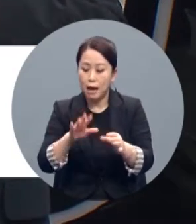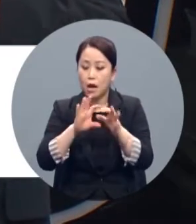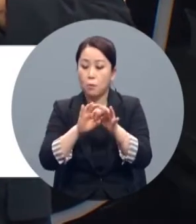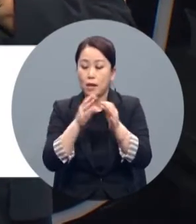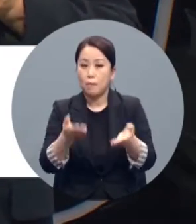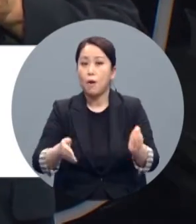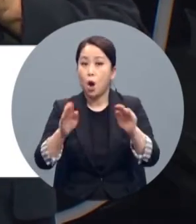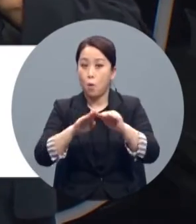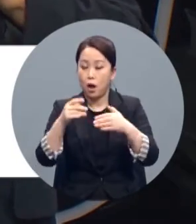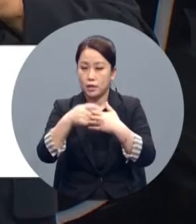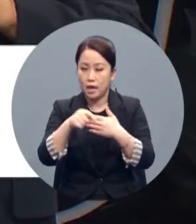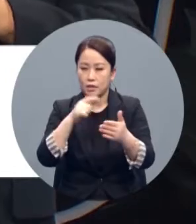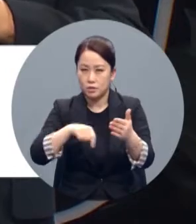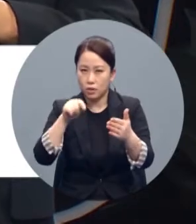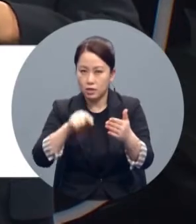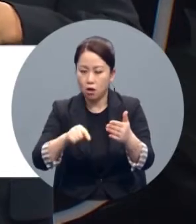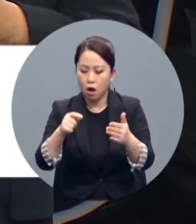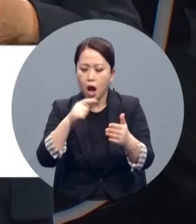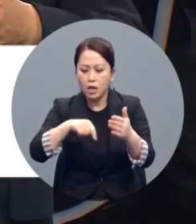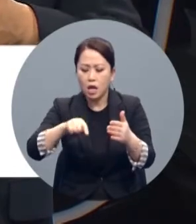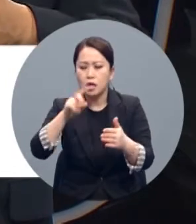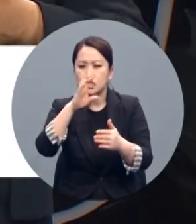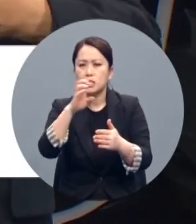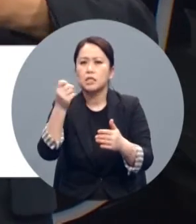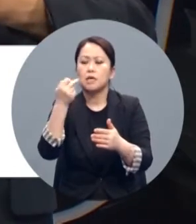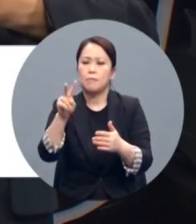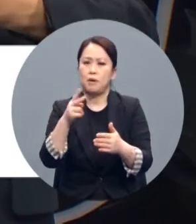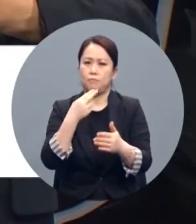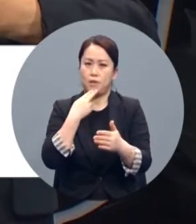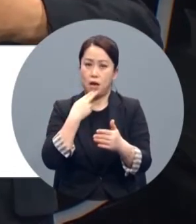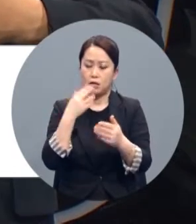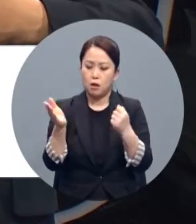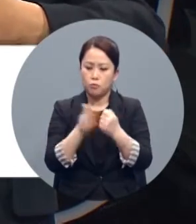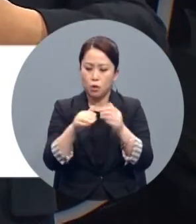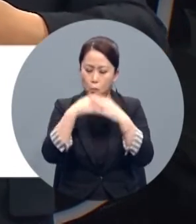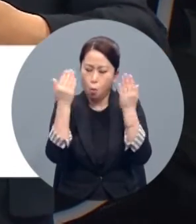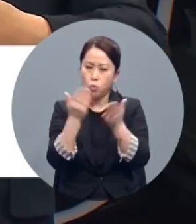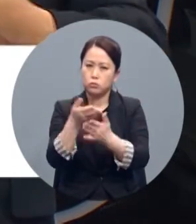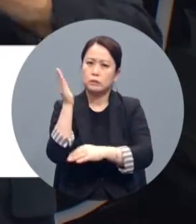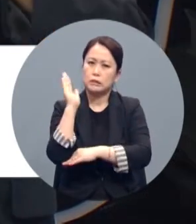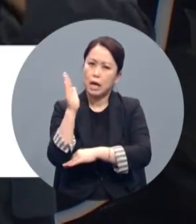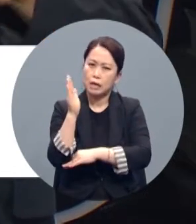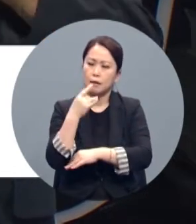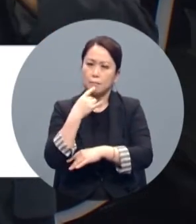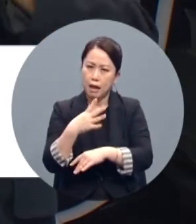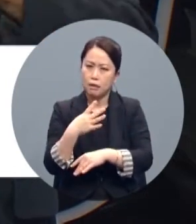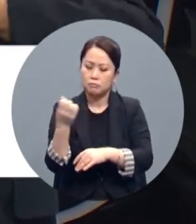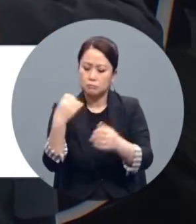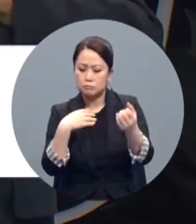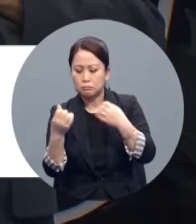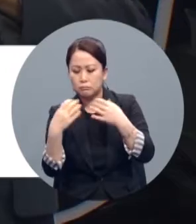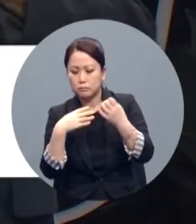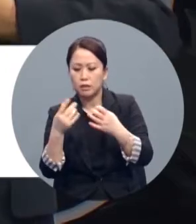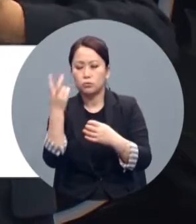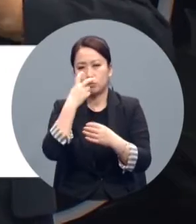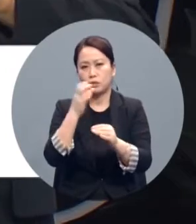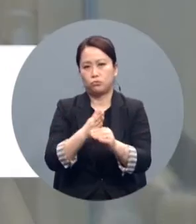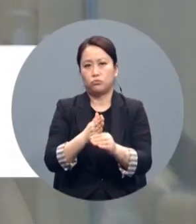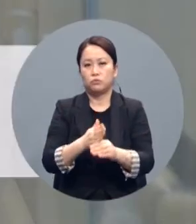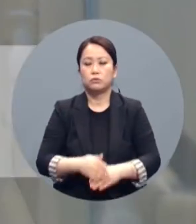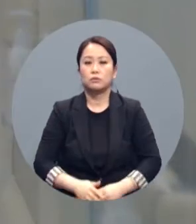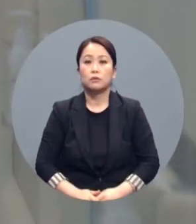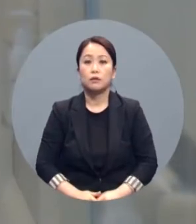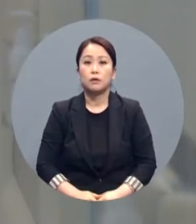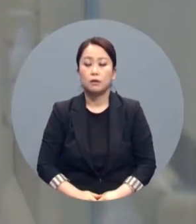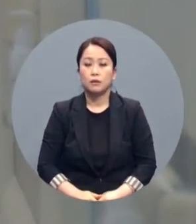지금 어 내부 cctv 가 없는 관계로 모두 진술 를 통해서 조사를 하고 있는 상황입니다